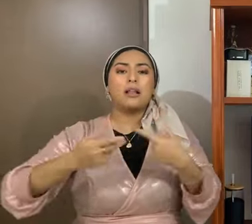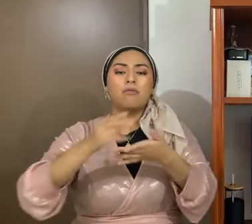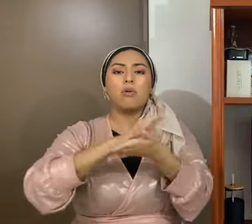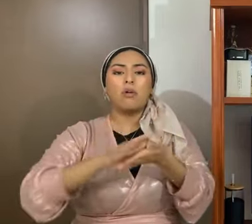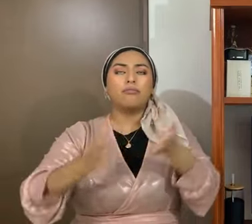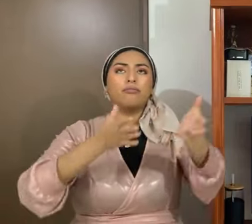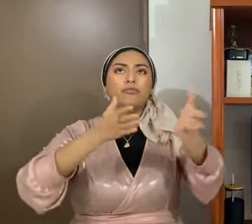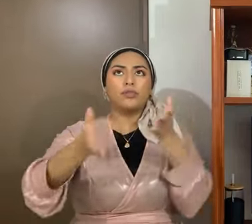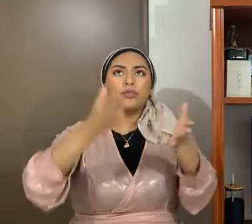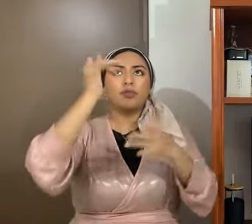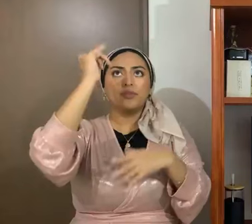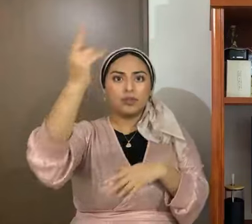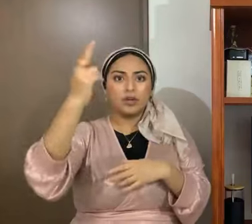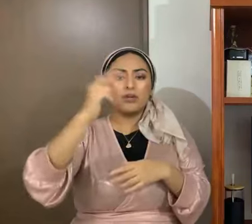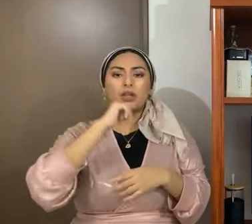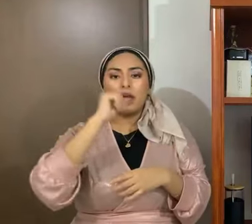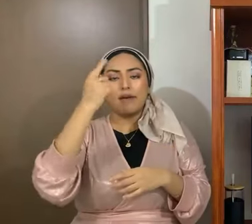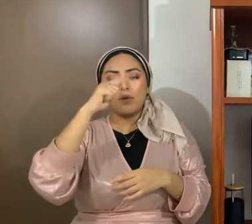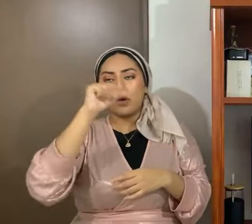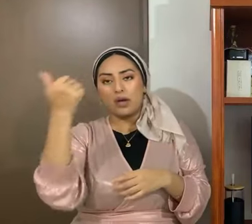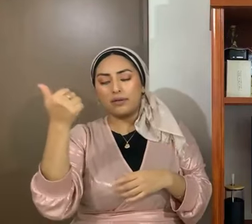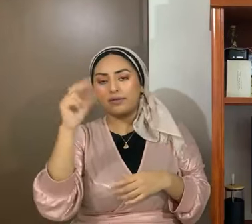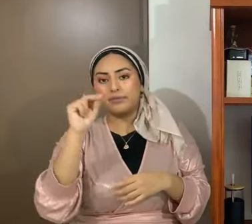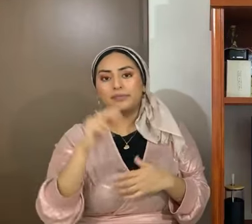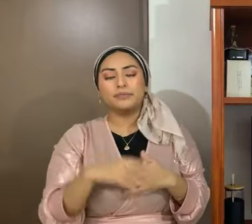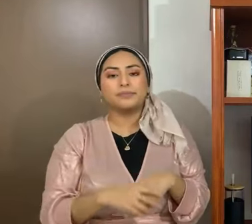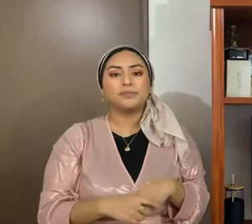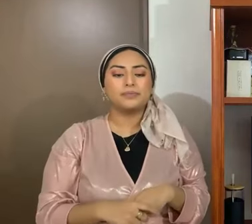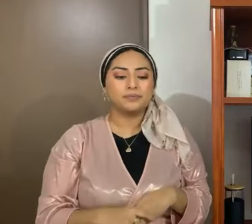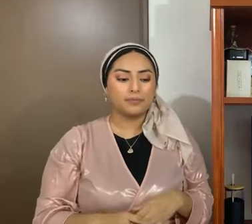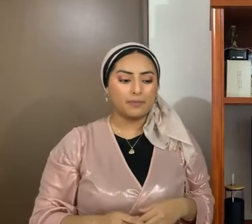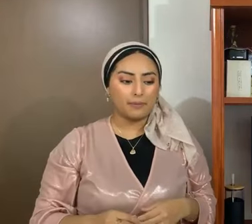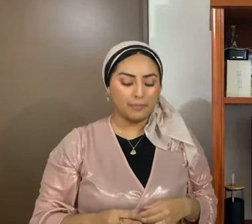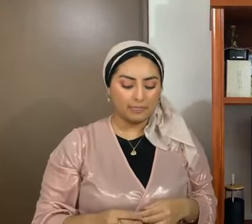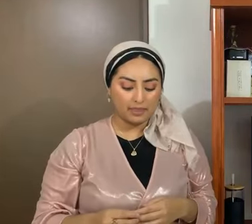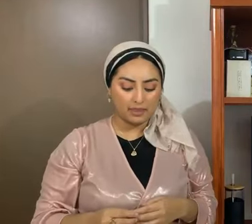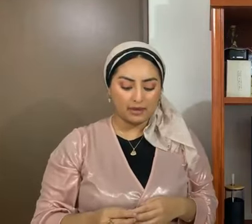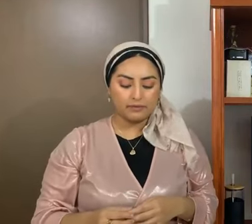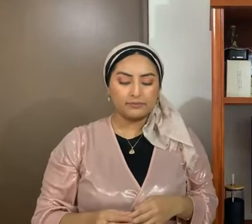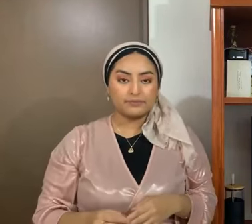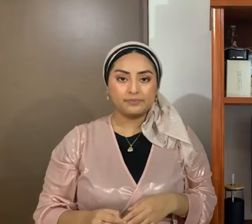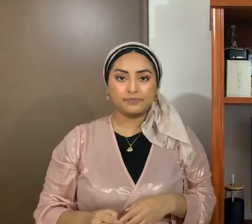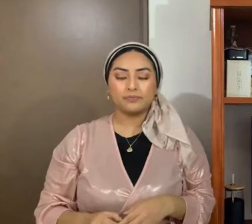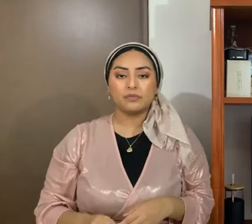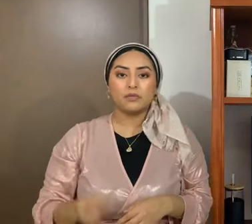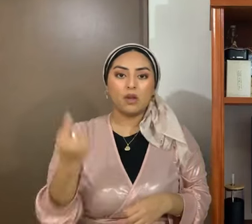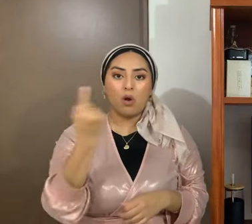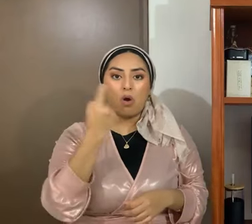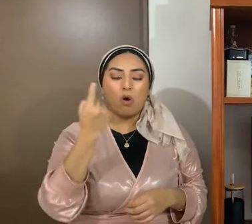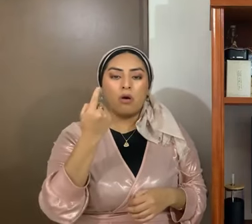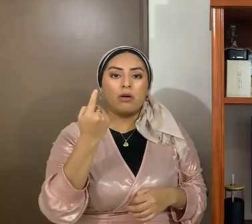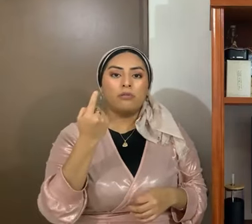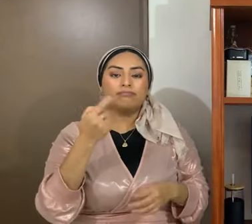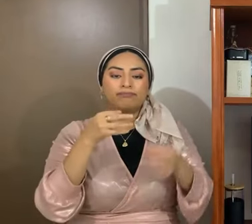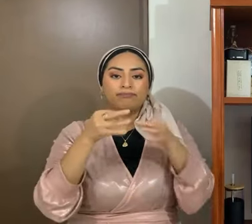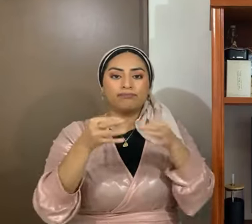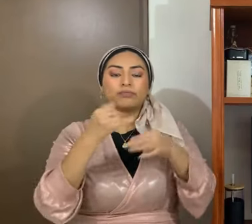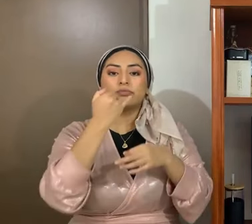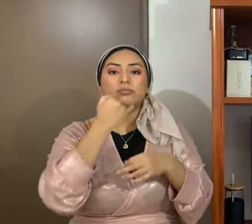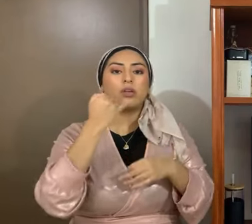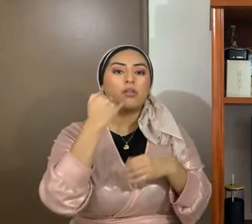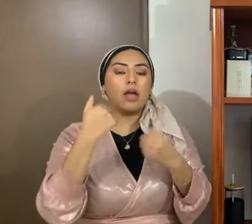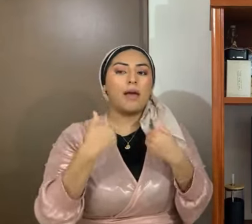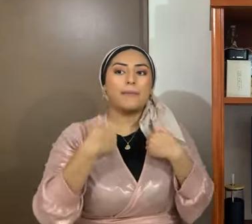servir a Yahweh, ¿sí? No para otras cosas. Aquí no nos metemos en otros temas, eso no, nada más. Estamos hablando que Israel ha